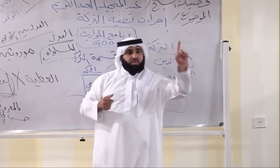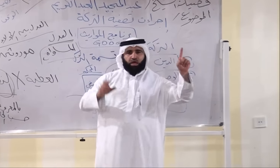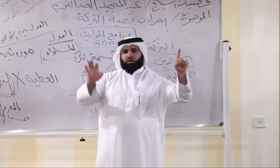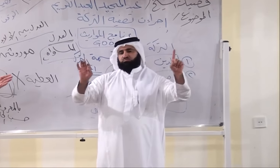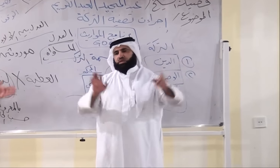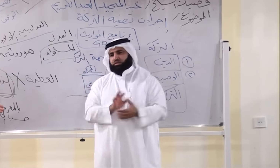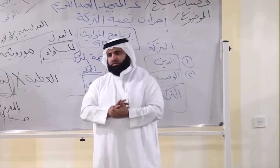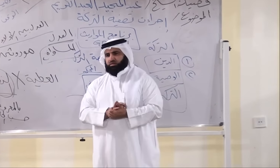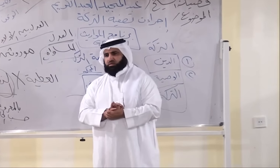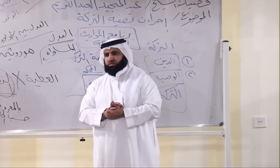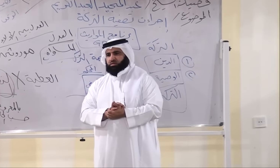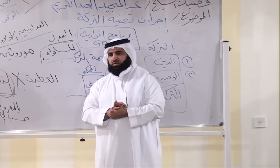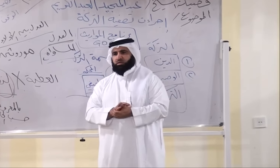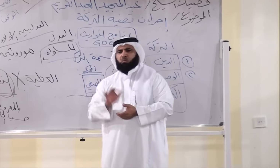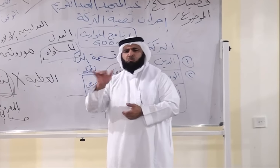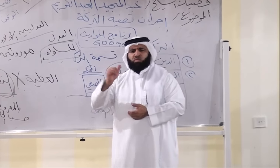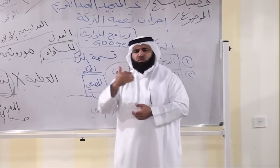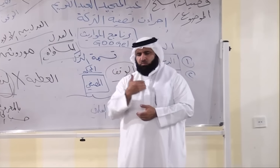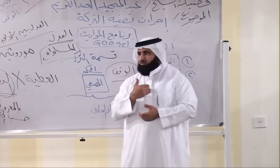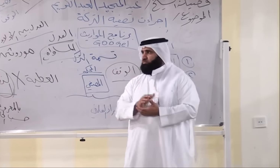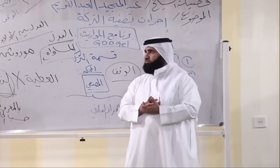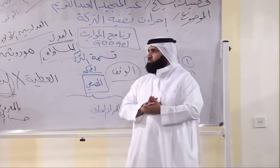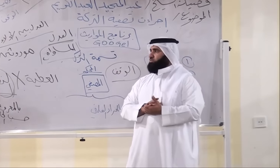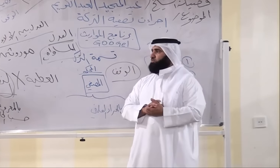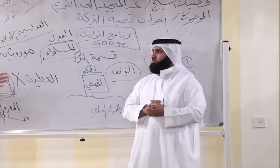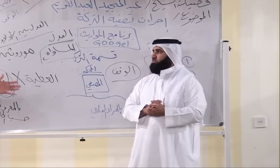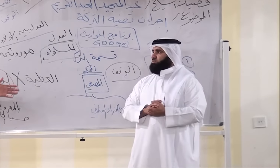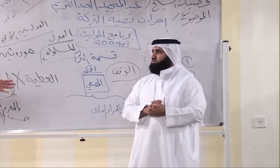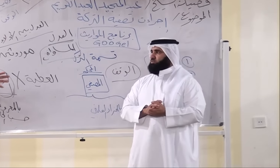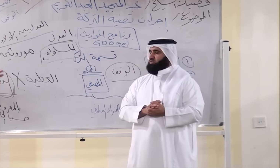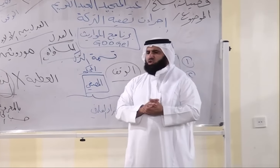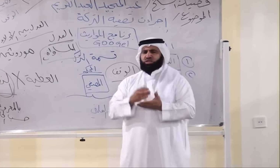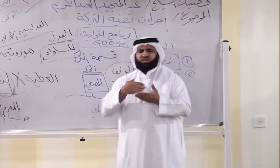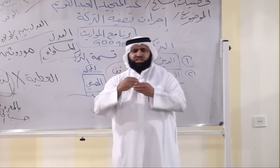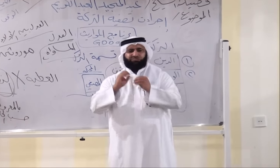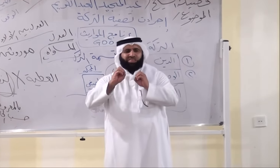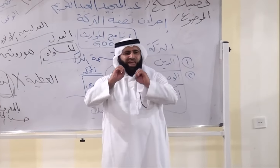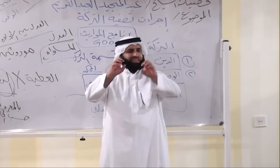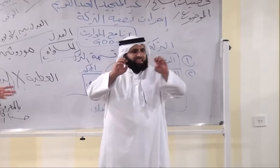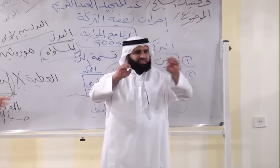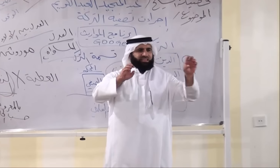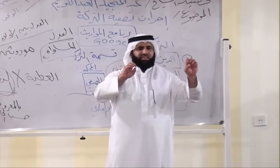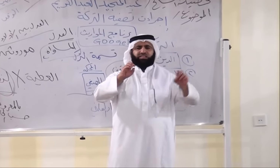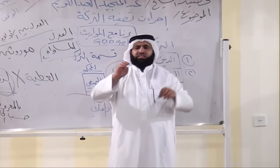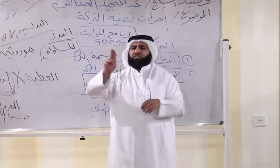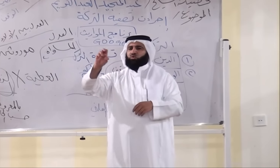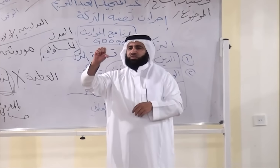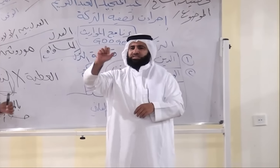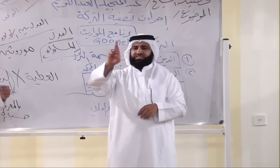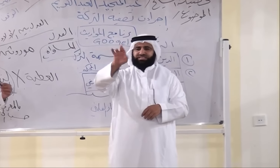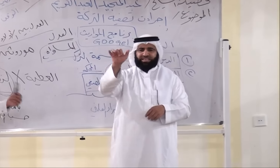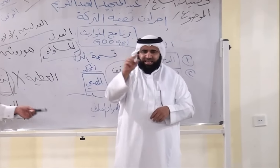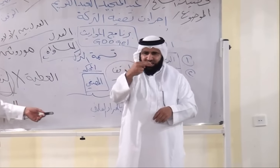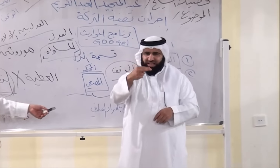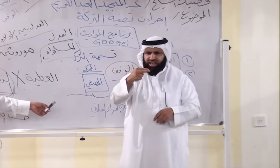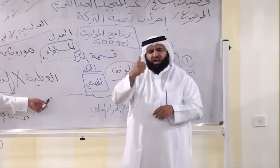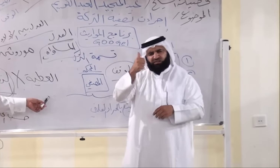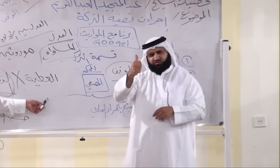يعني جينا مثلا أوقات بعضهم يبغى مثلا يعني يوزع أو يعطي، فنقول احنا